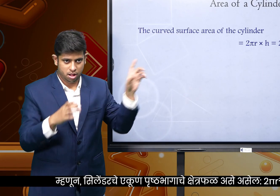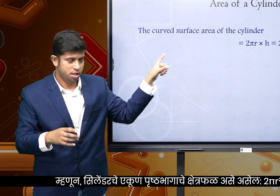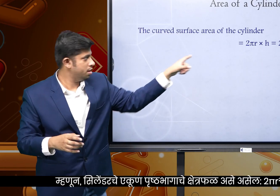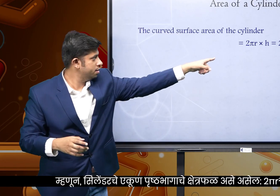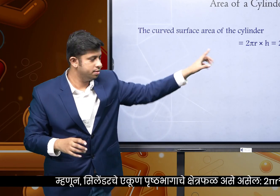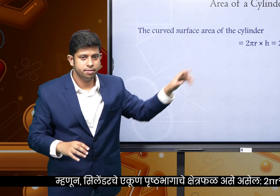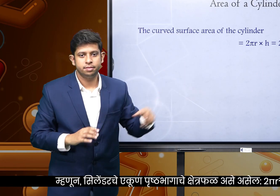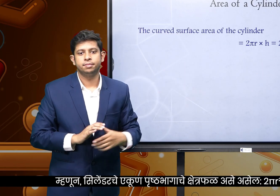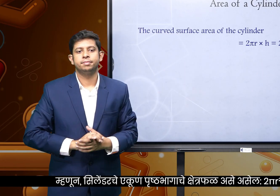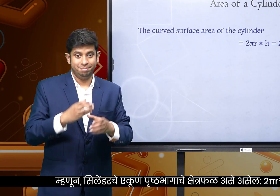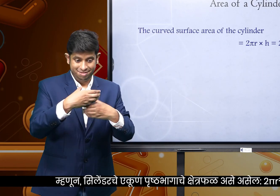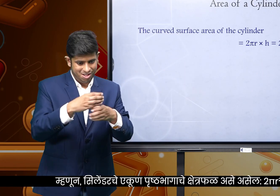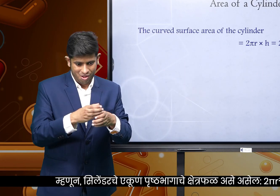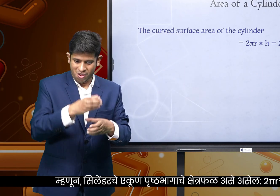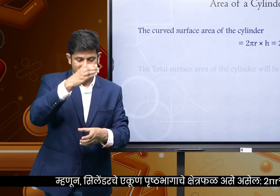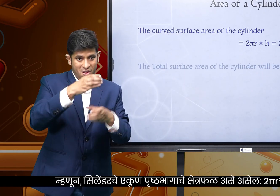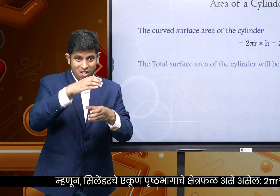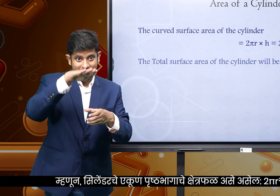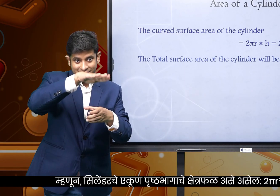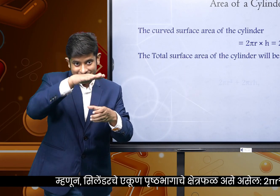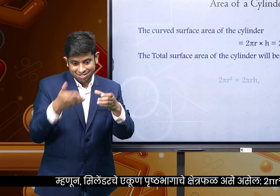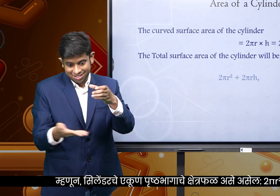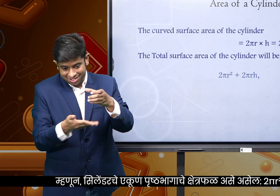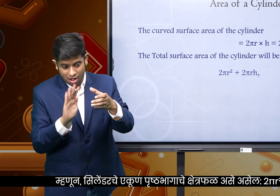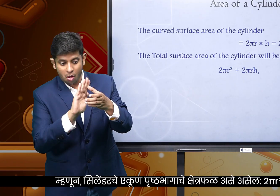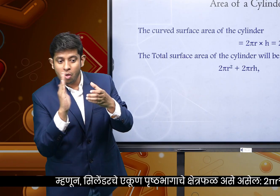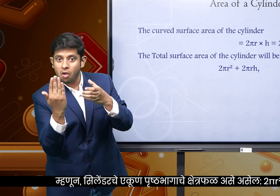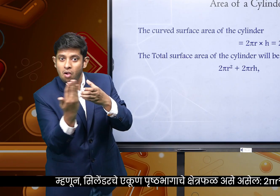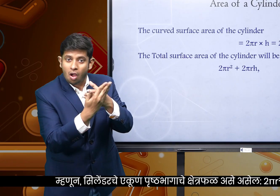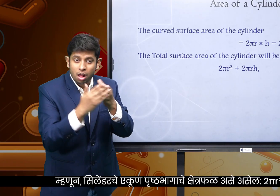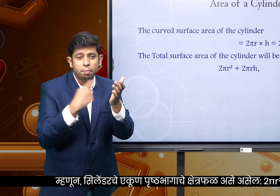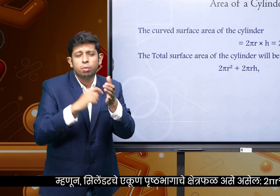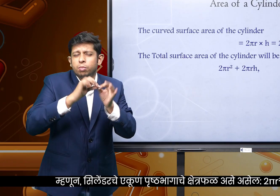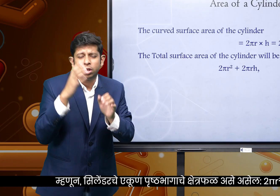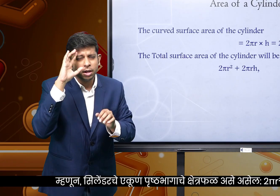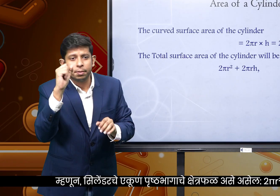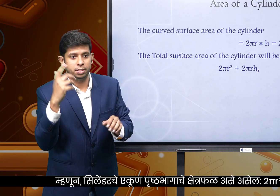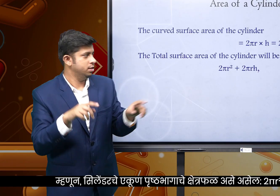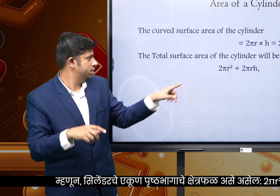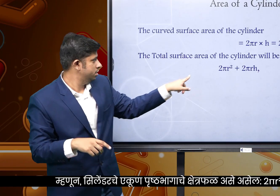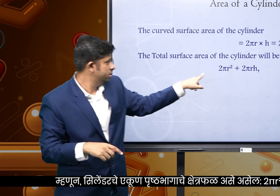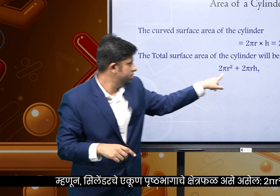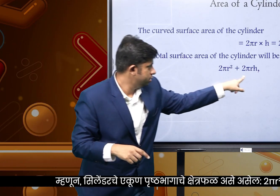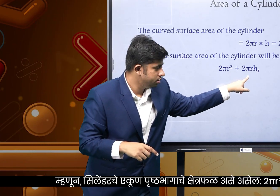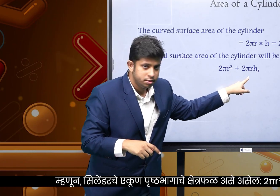म्हणून सिलेंडरचे एकूण पृष्ठभागाचे क्षेत्रफळ असे असेल: 2πr² अधिक 2πrh,